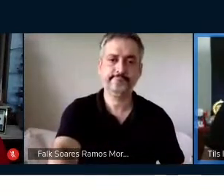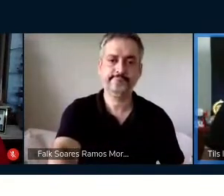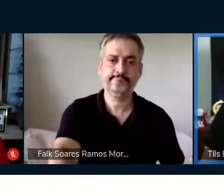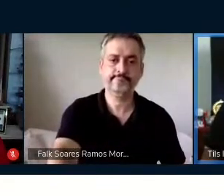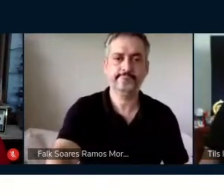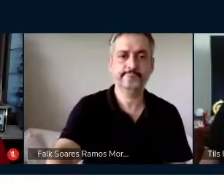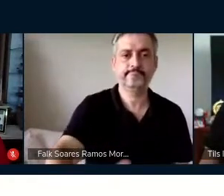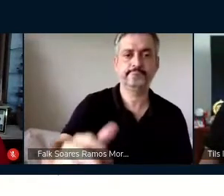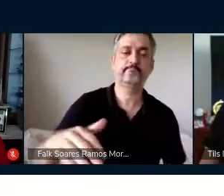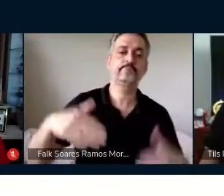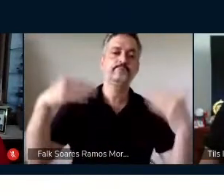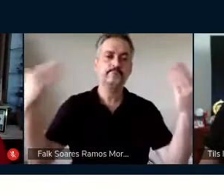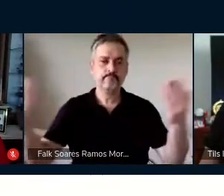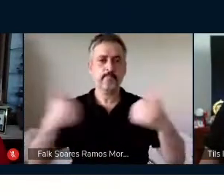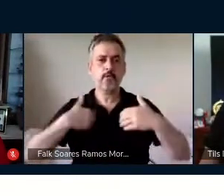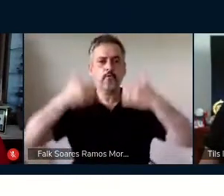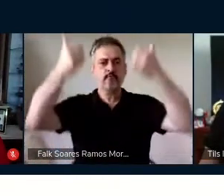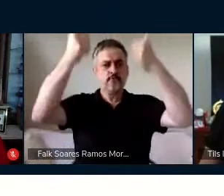portuguesa.